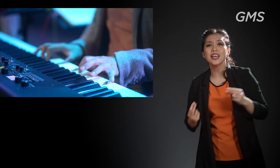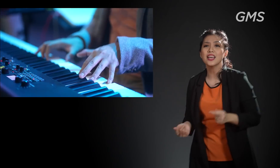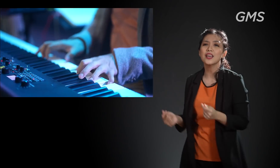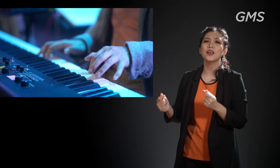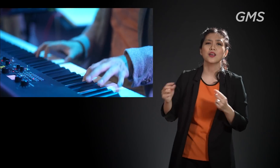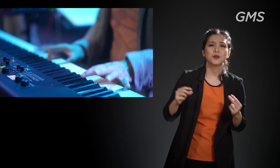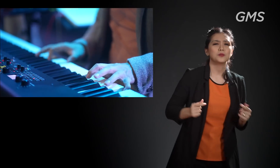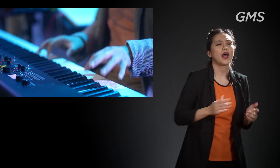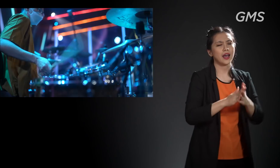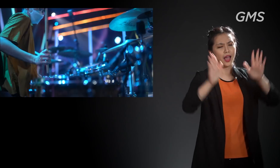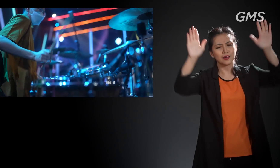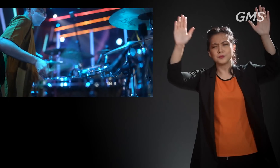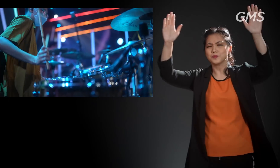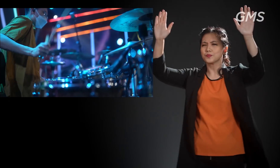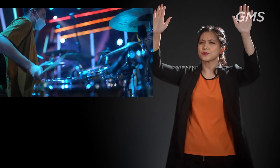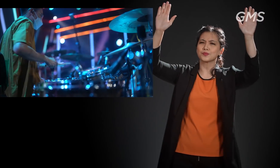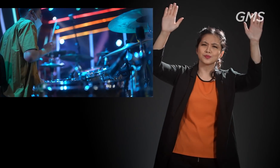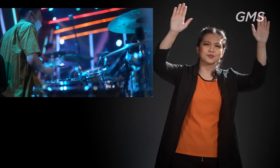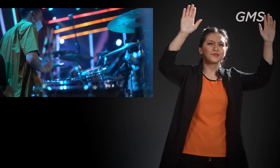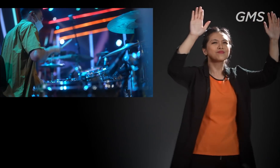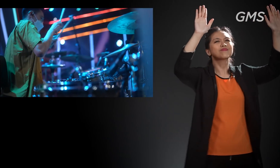Mari angkat tanganmu sama-sama katakan haleluya.